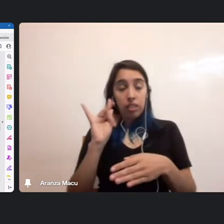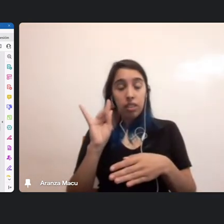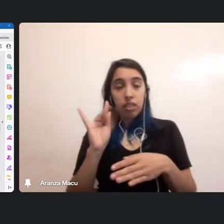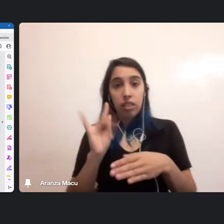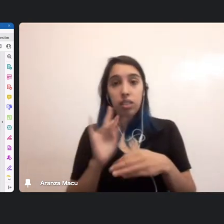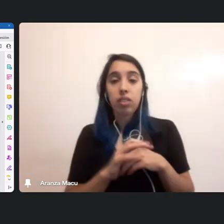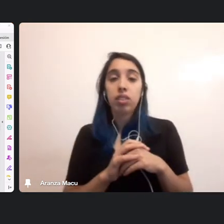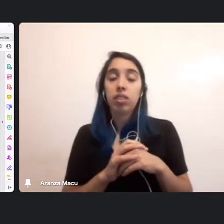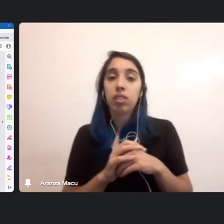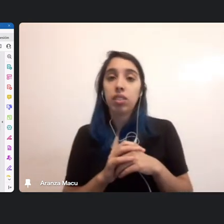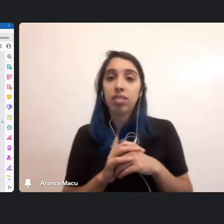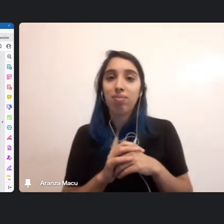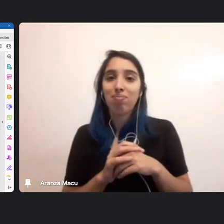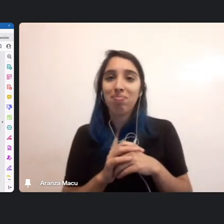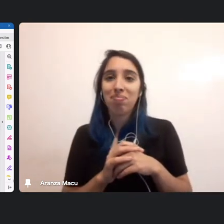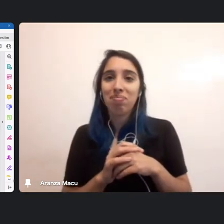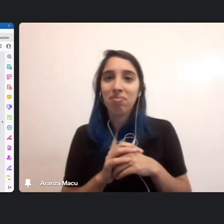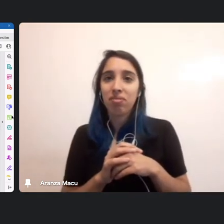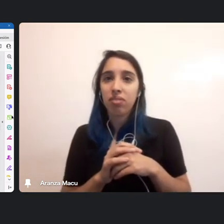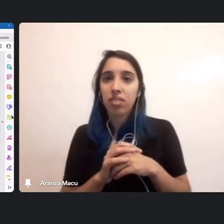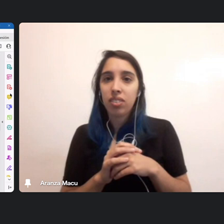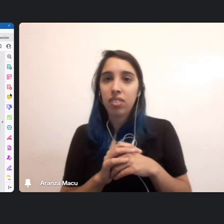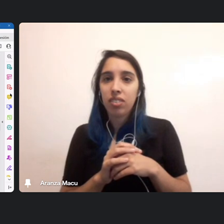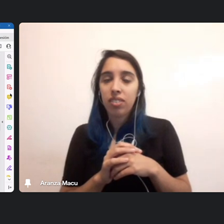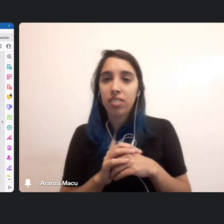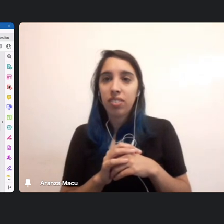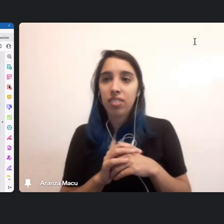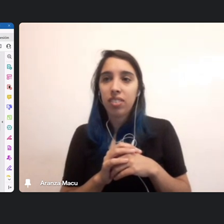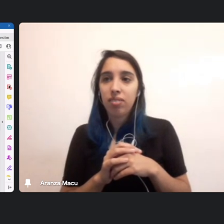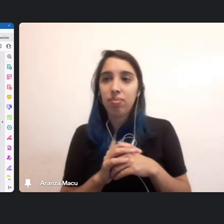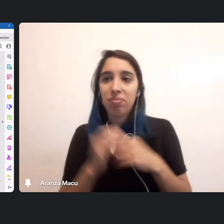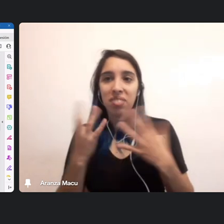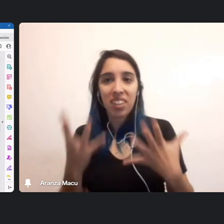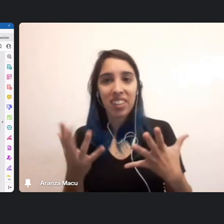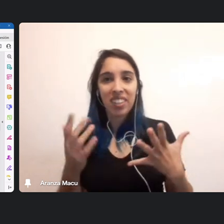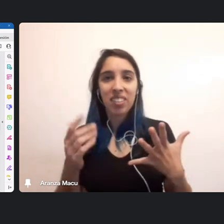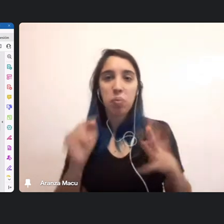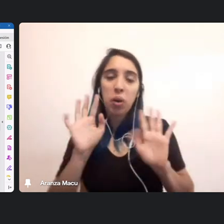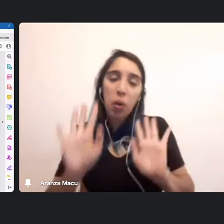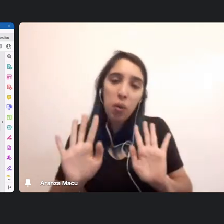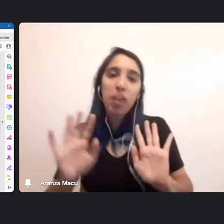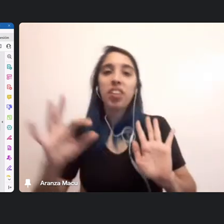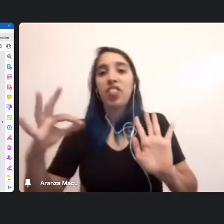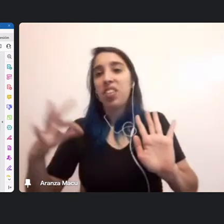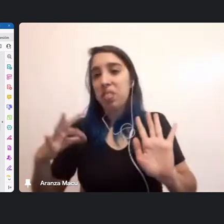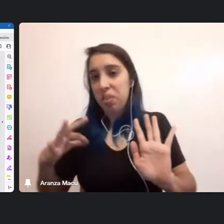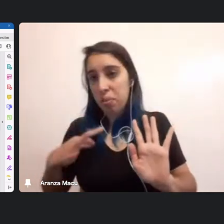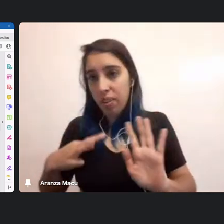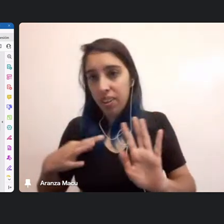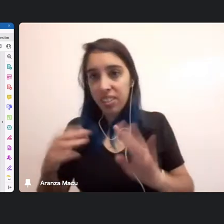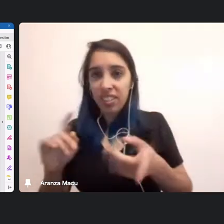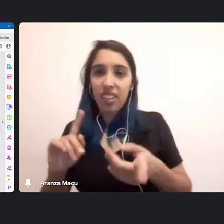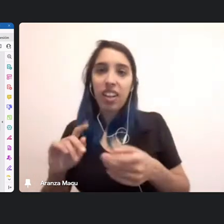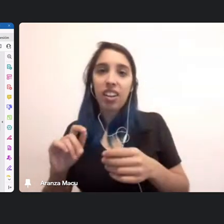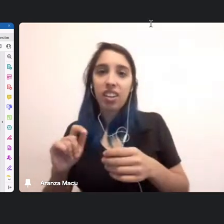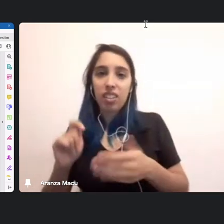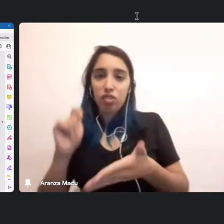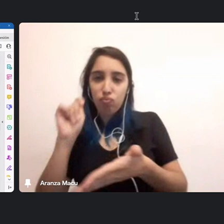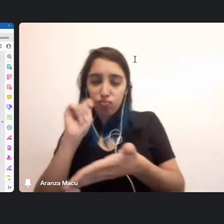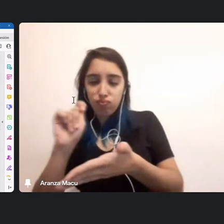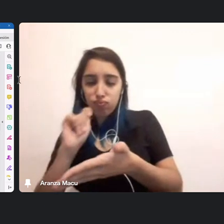corregimos. Pero bueno, para el parcial va a estar chequeado todo y no van a tener